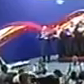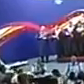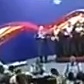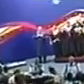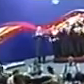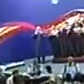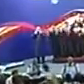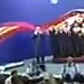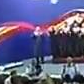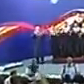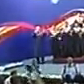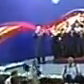لبيك جامعتي،